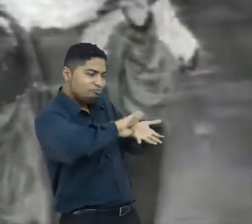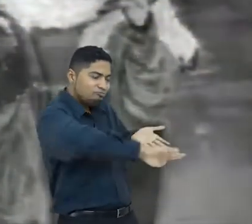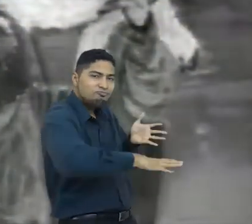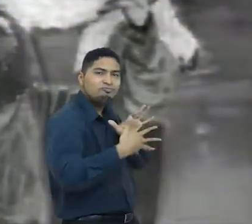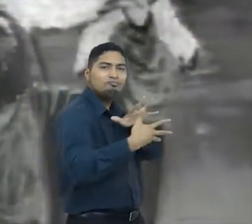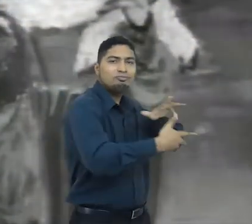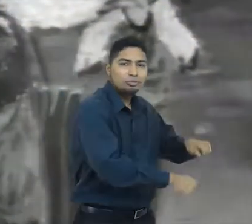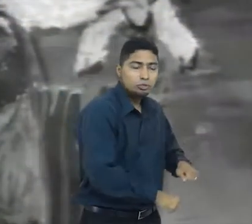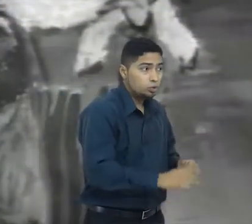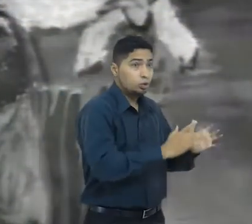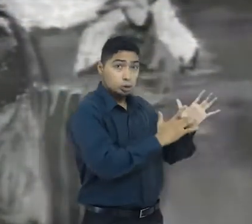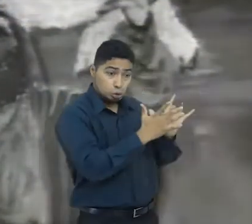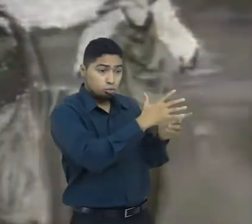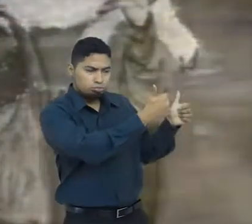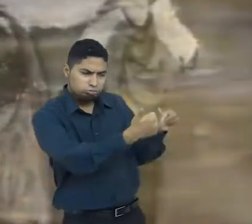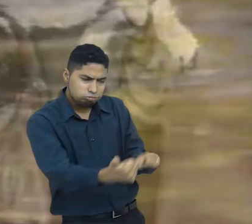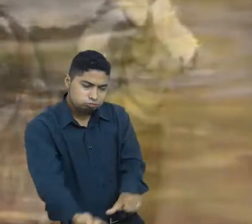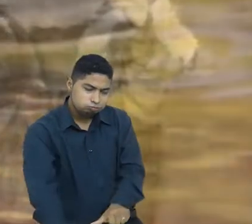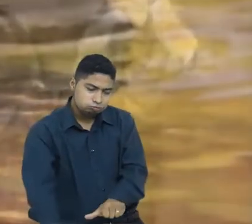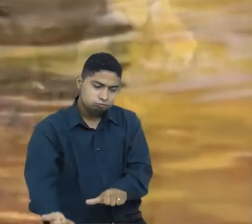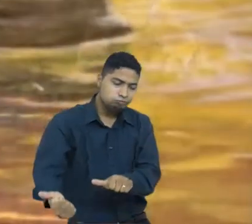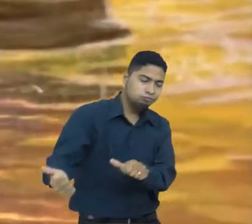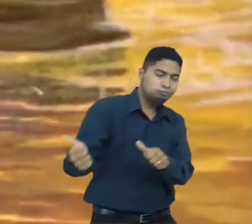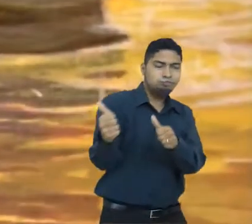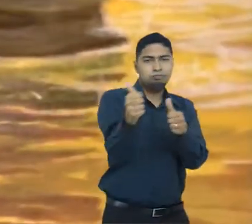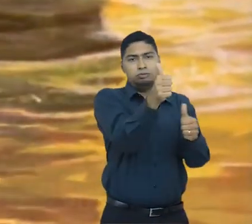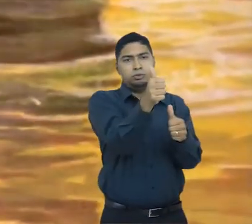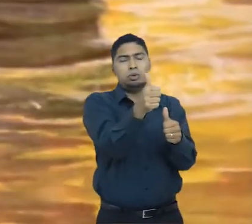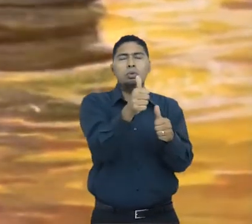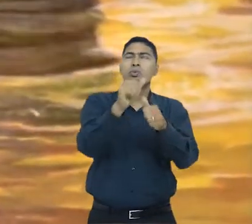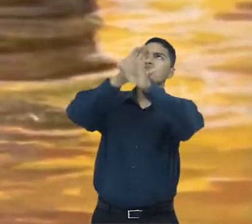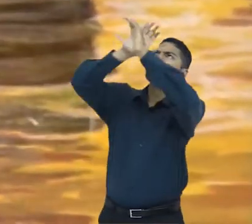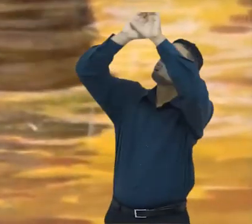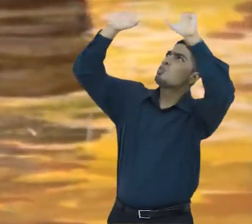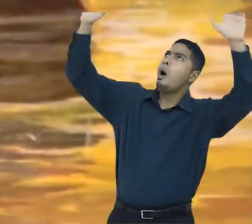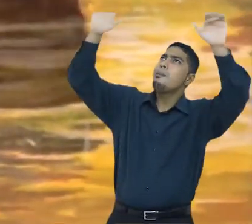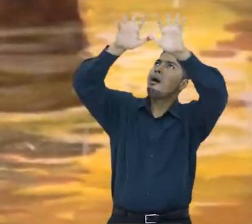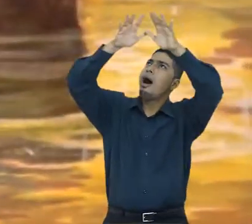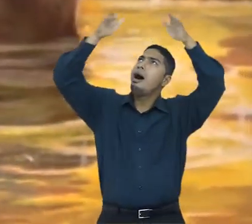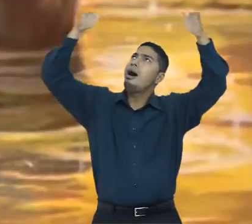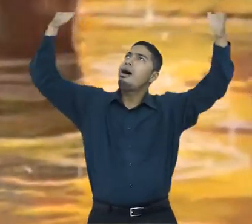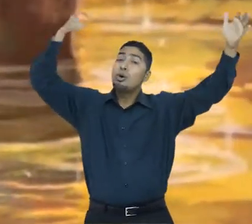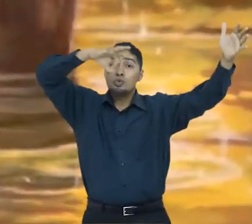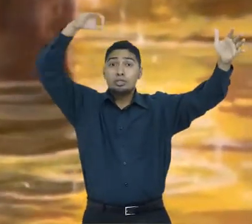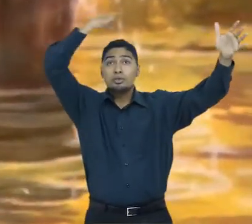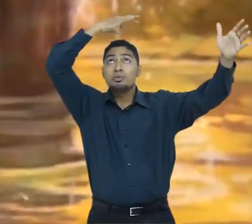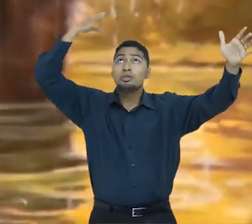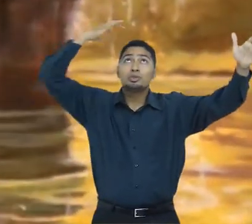mundo." Após ter sido batizado, Jesus saiu imediatamente da água. Os céus se abriram e o Espírito de